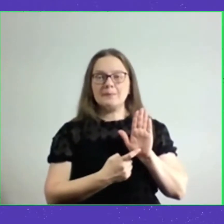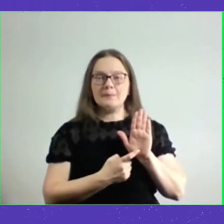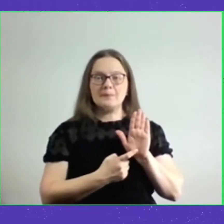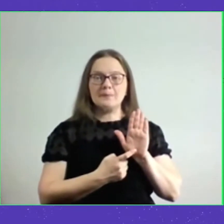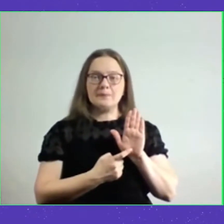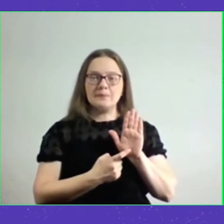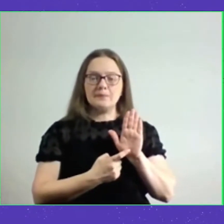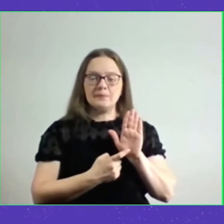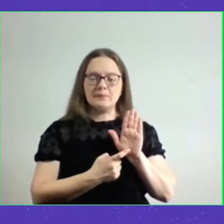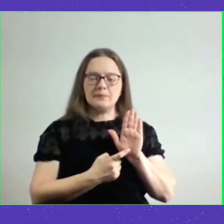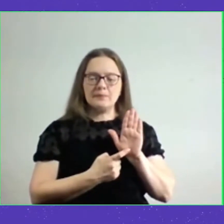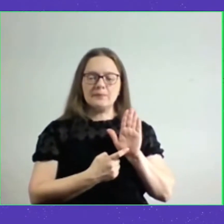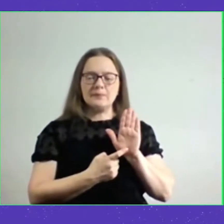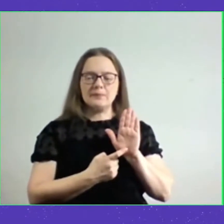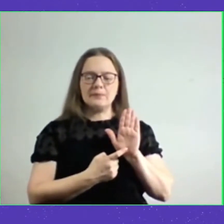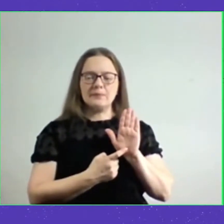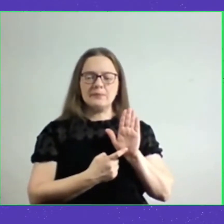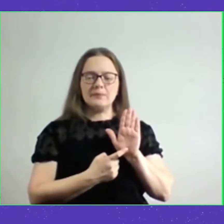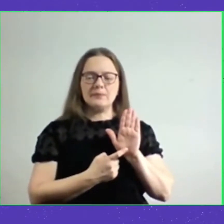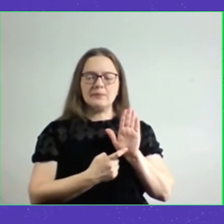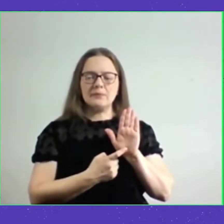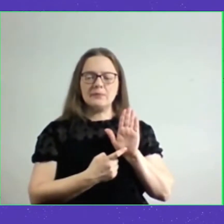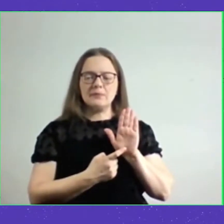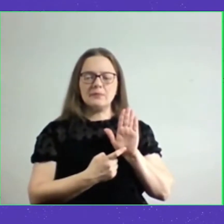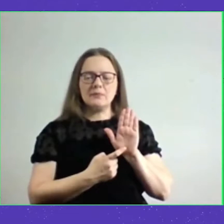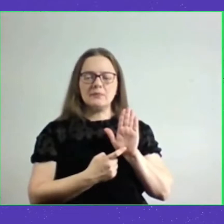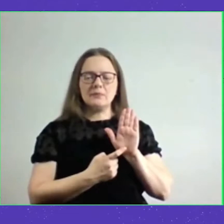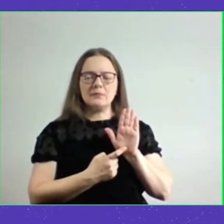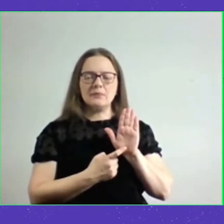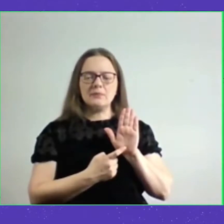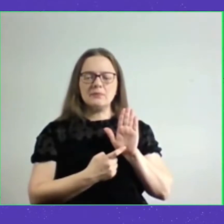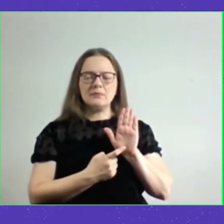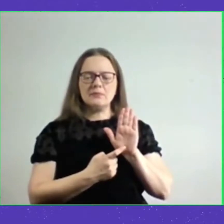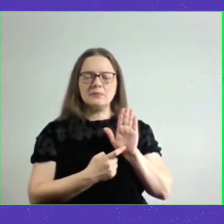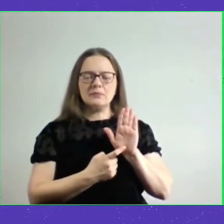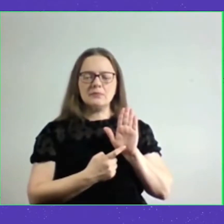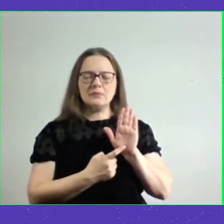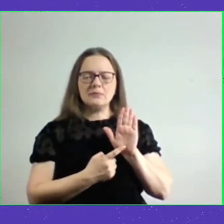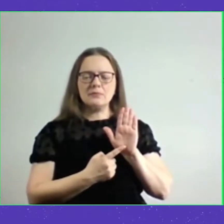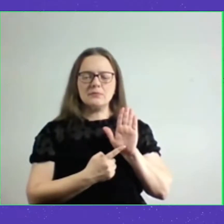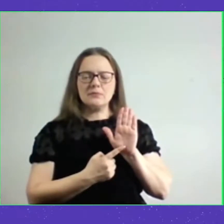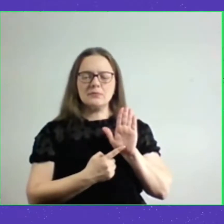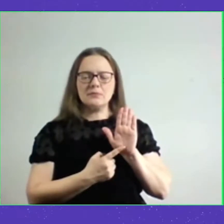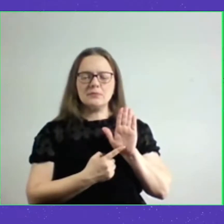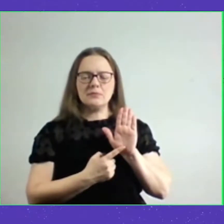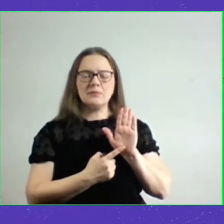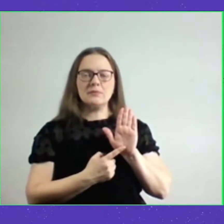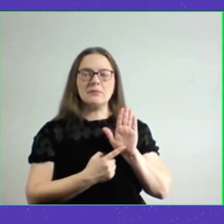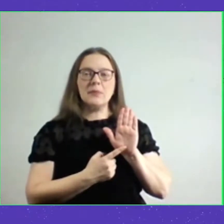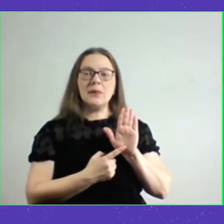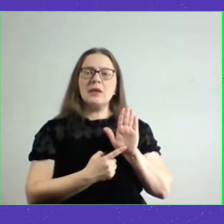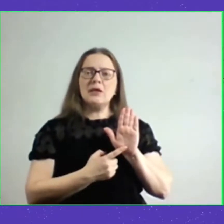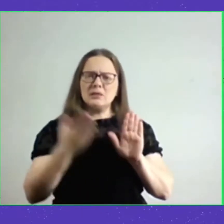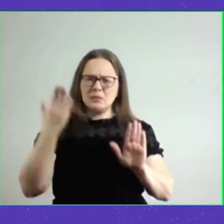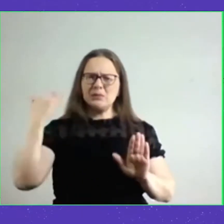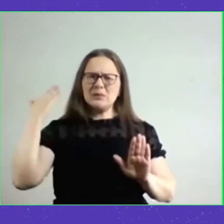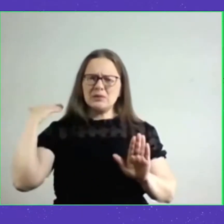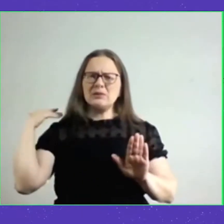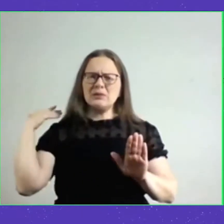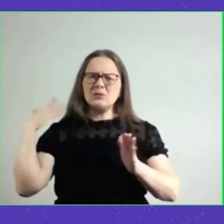uma coisa que nós estamos ruminando, né? Já há algum tempo, mas é importante a